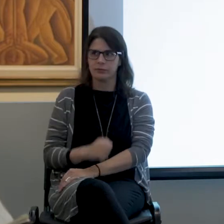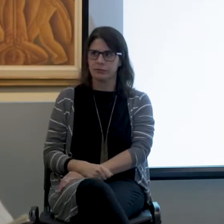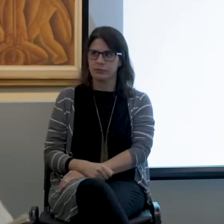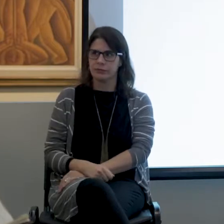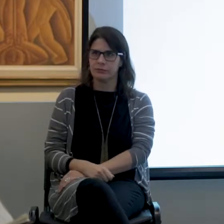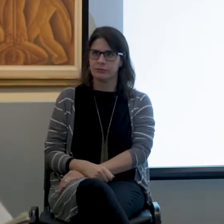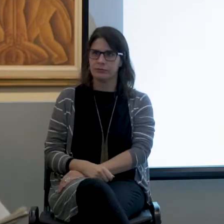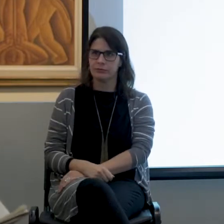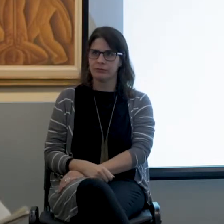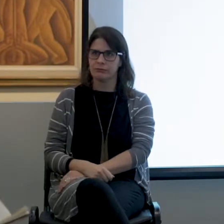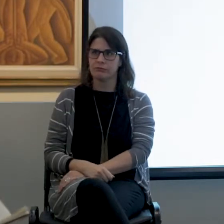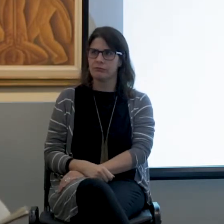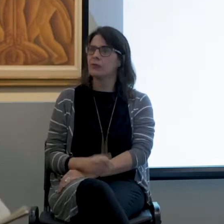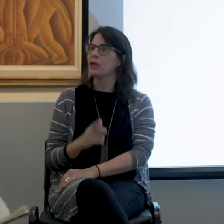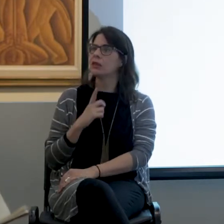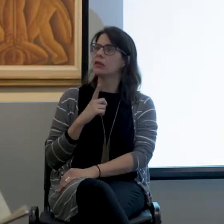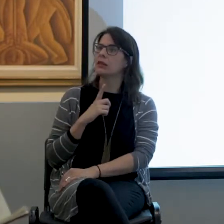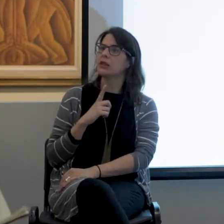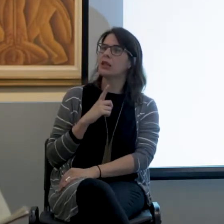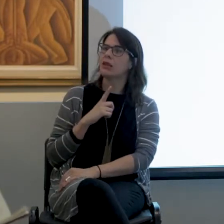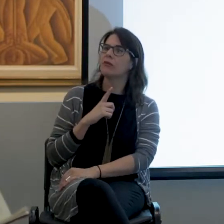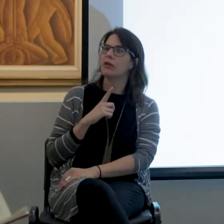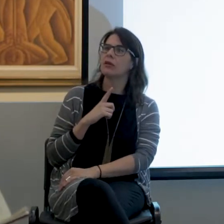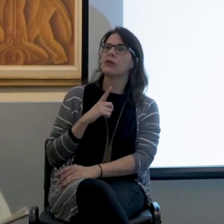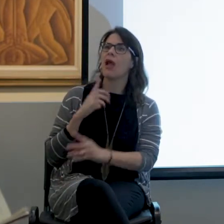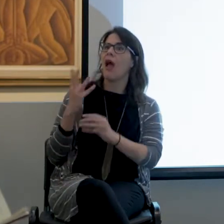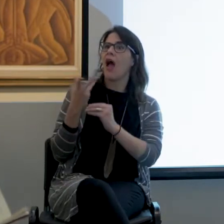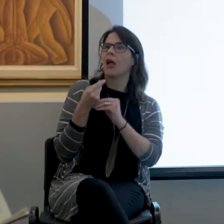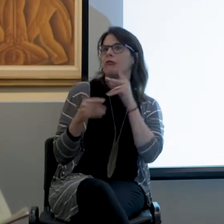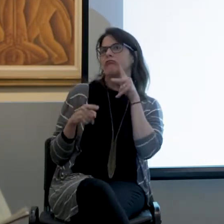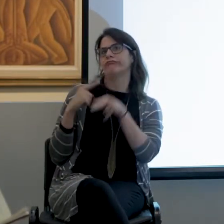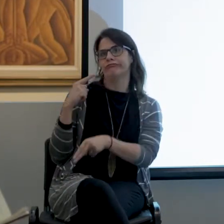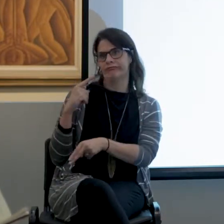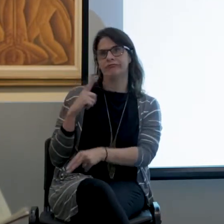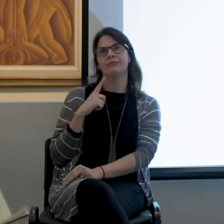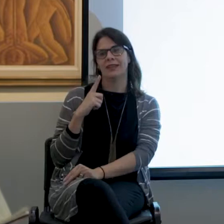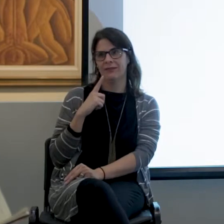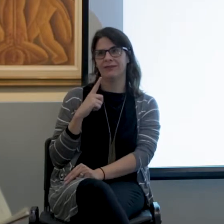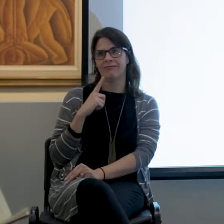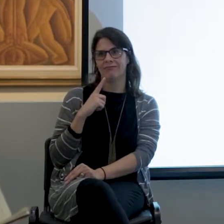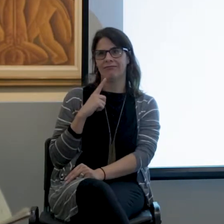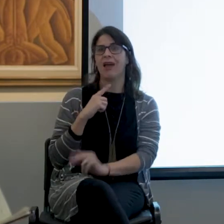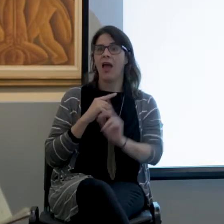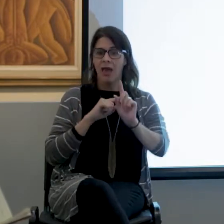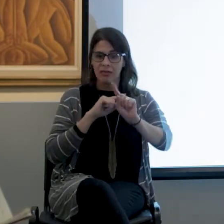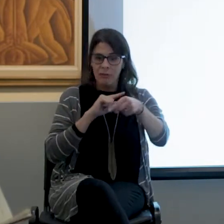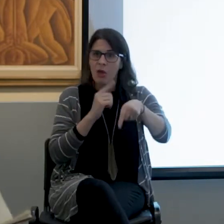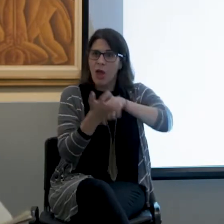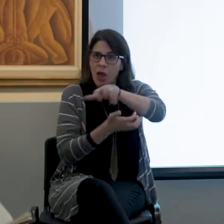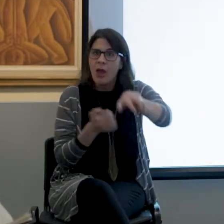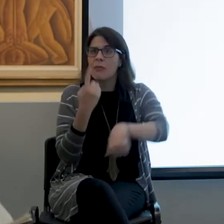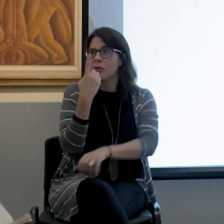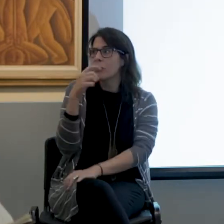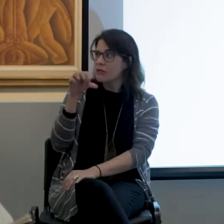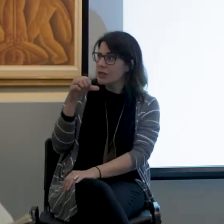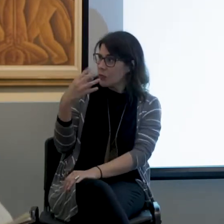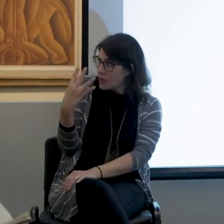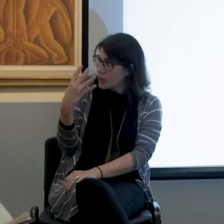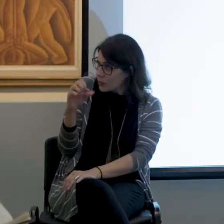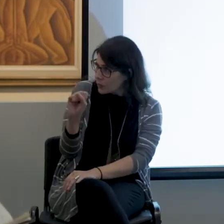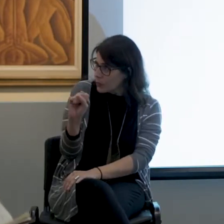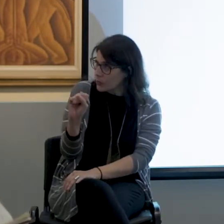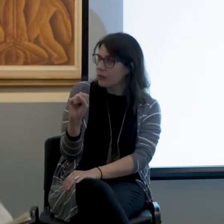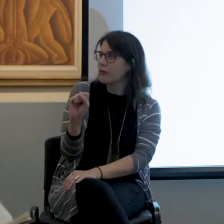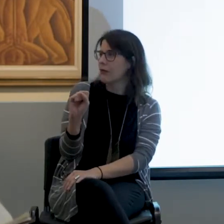E censurado. Porque depois da Revolução de 1848, a burguesia que se instalou no poder